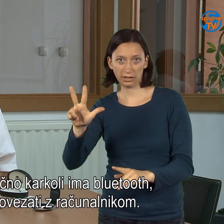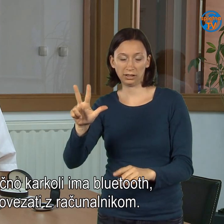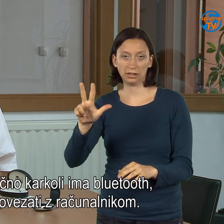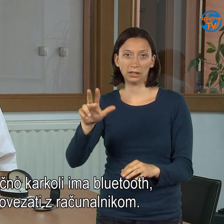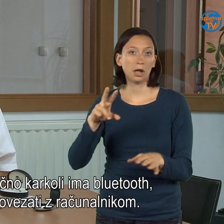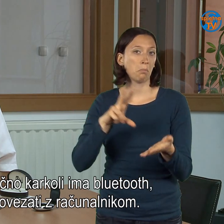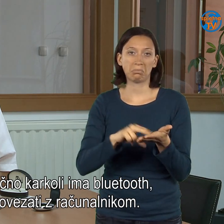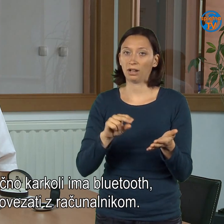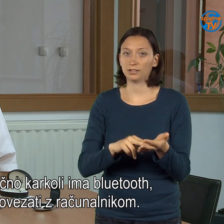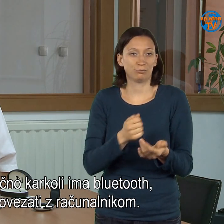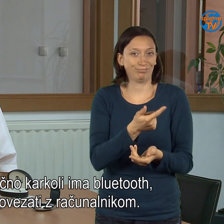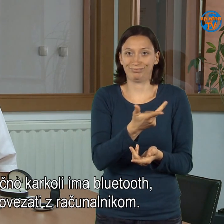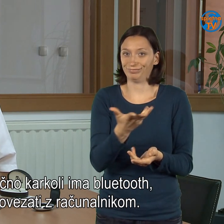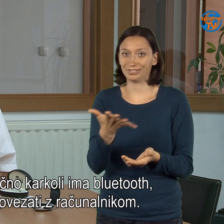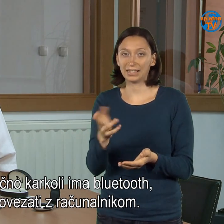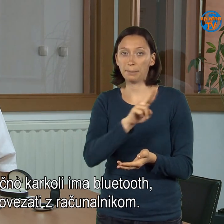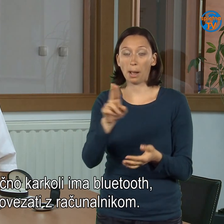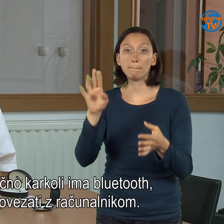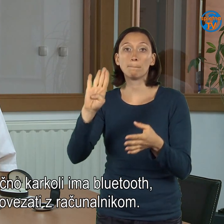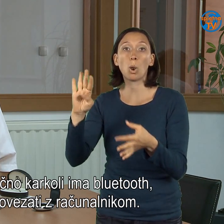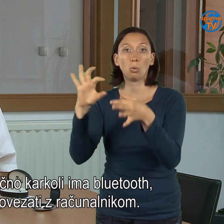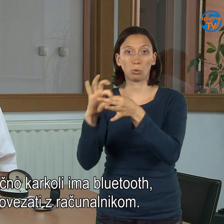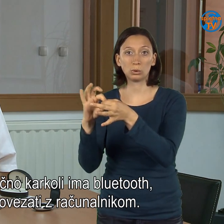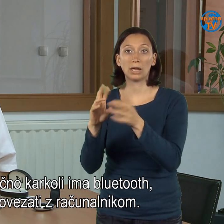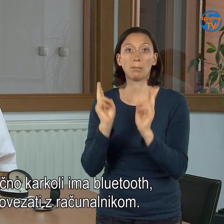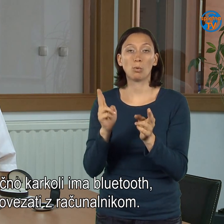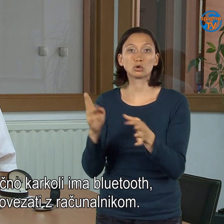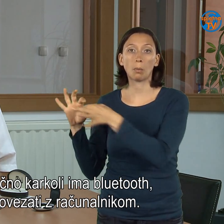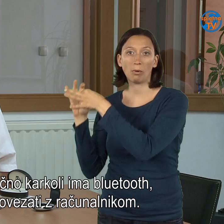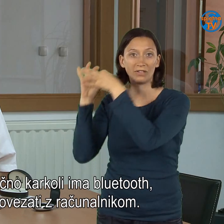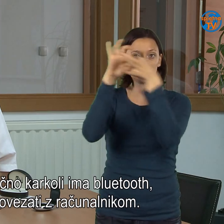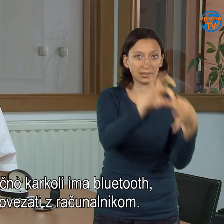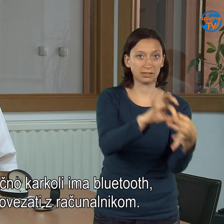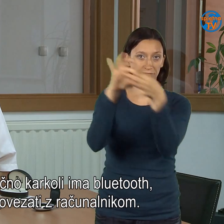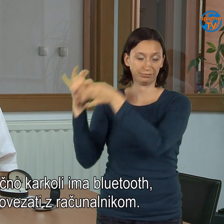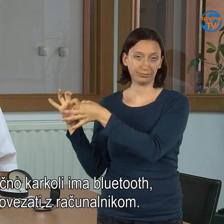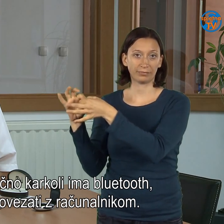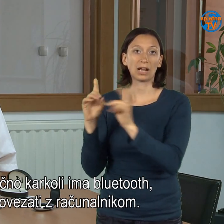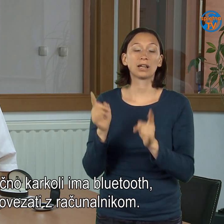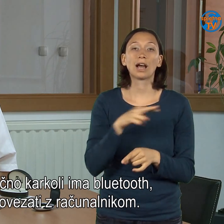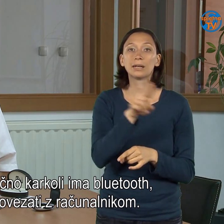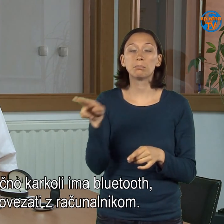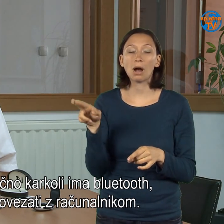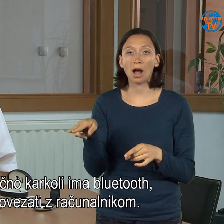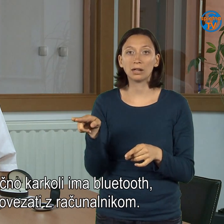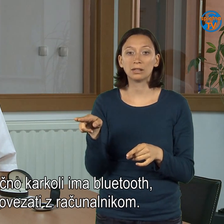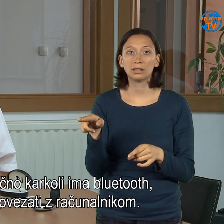MP3. Praktično karkoli ima Bluetooth, je možno sedaj povezati z računalnikom, ali karkoli